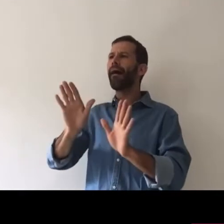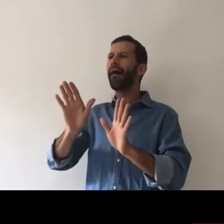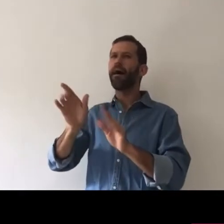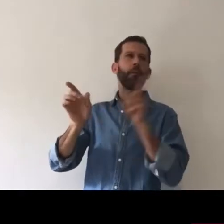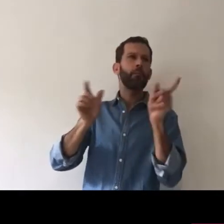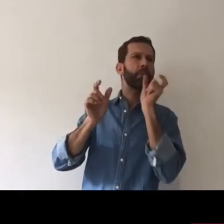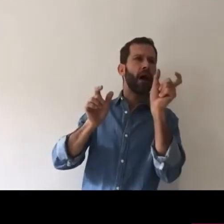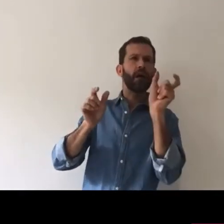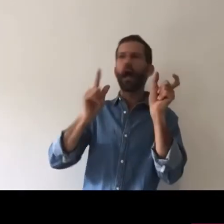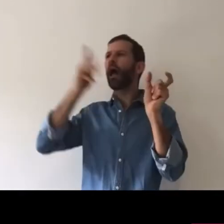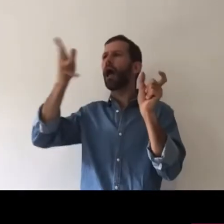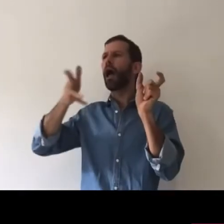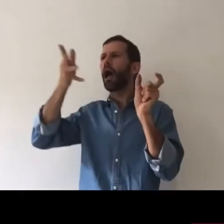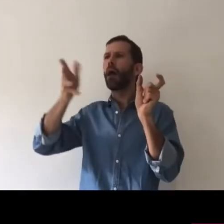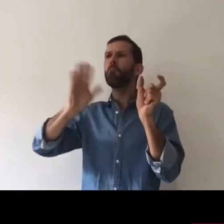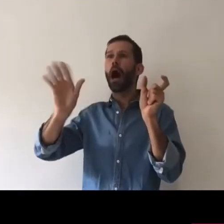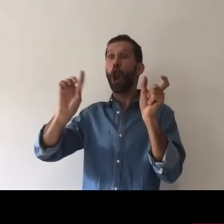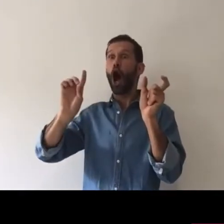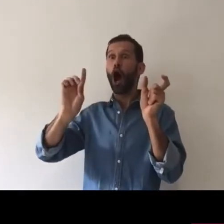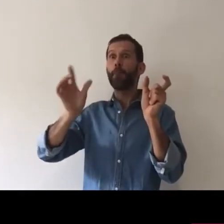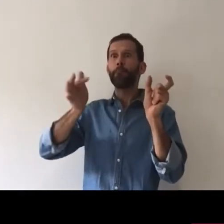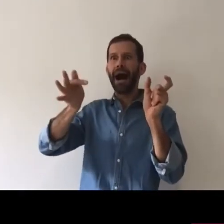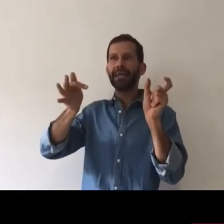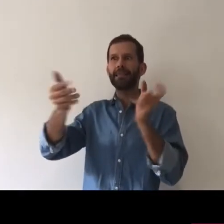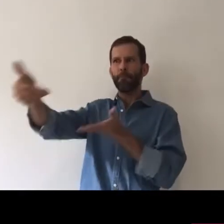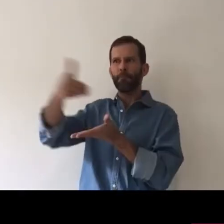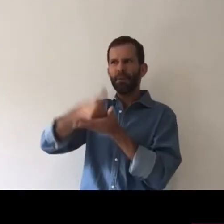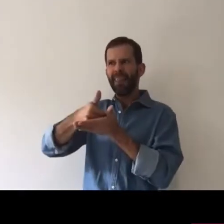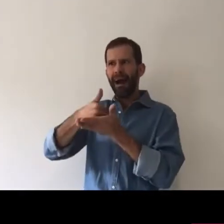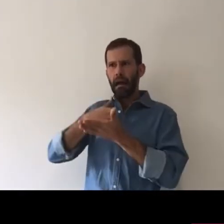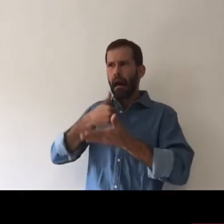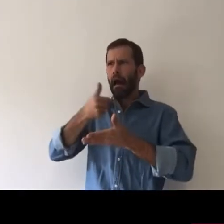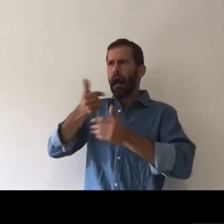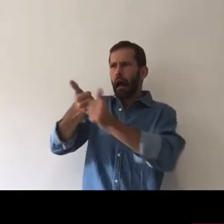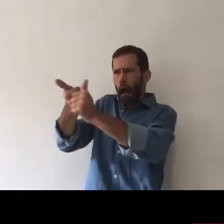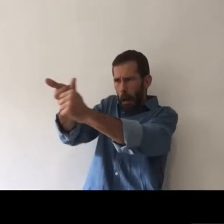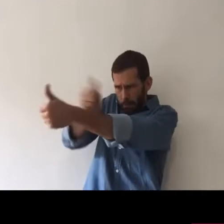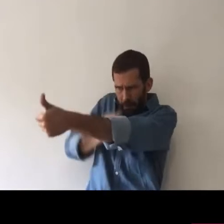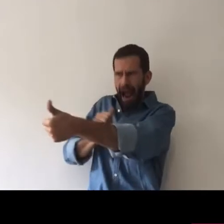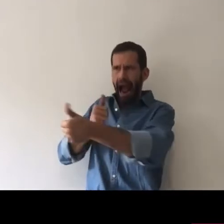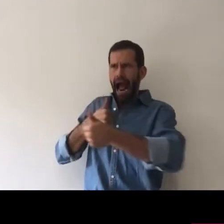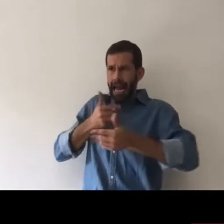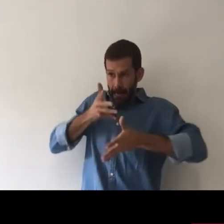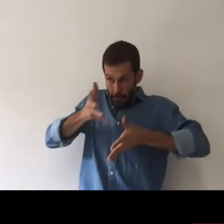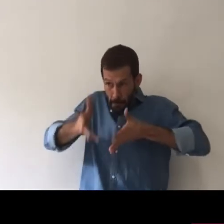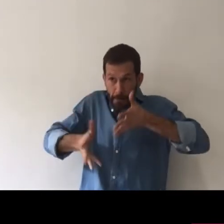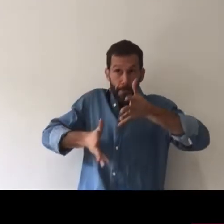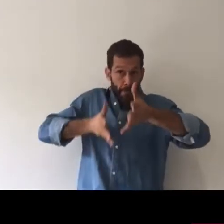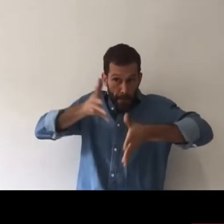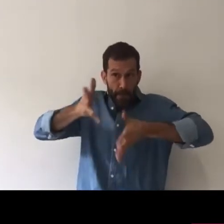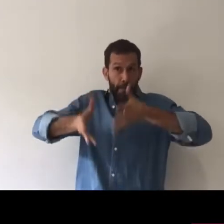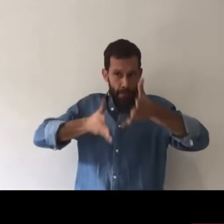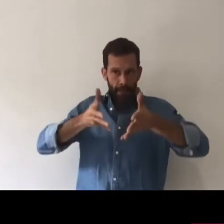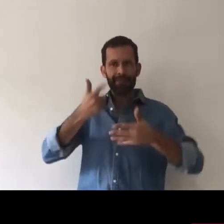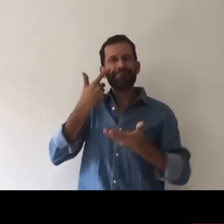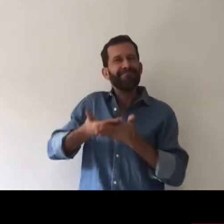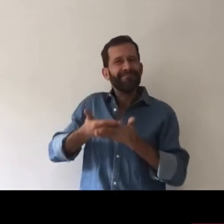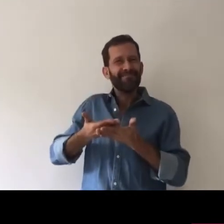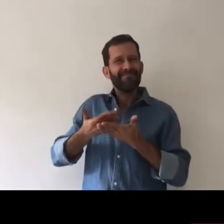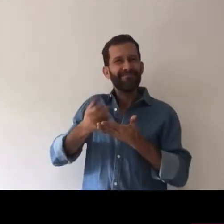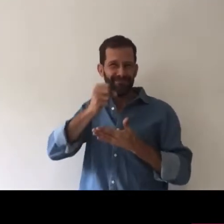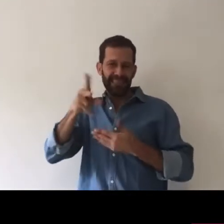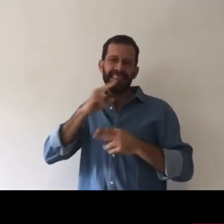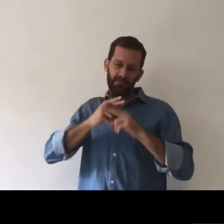En el segundo era el efecto de la actuación, es decir, que hubiese una imagen